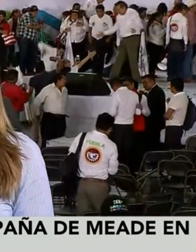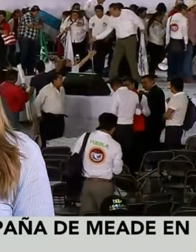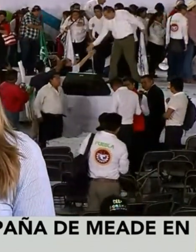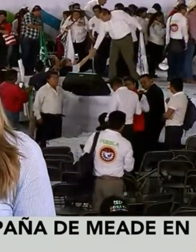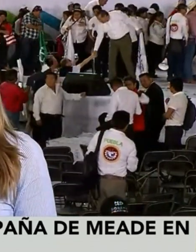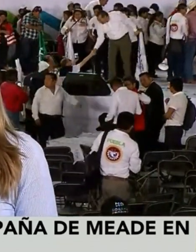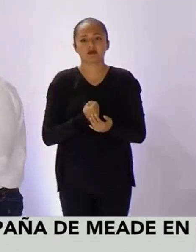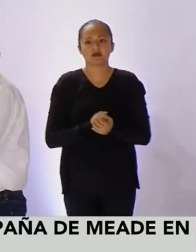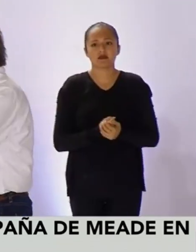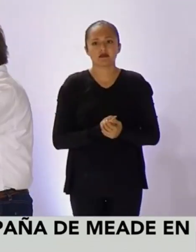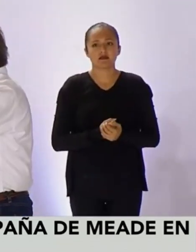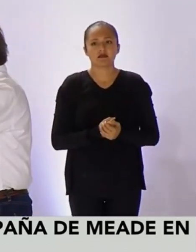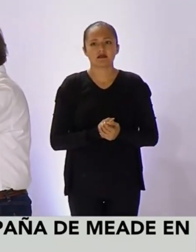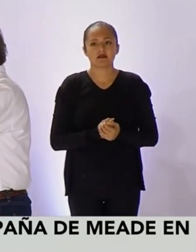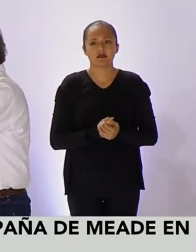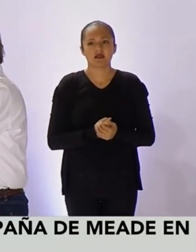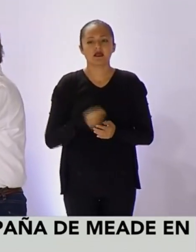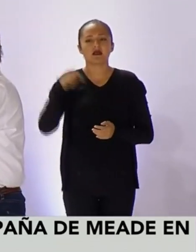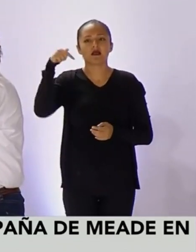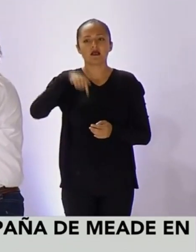Escuchemos. Hoy